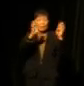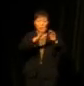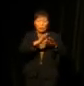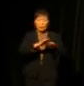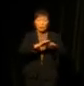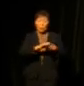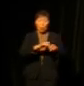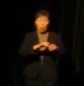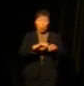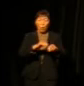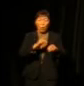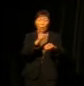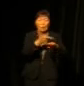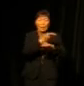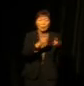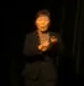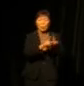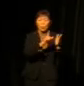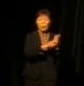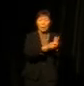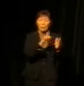がありました。